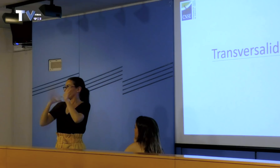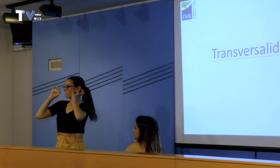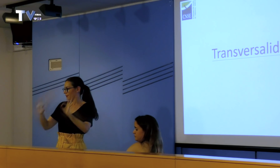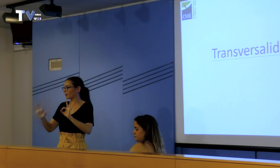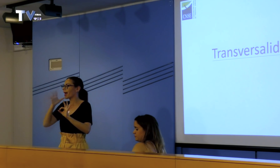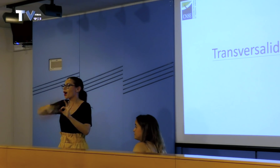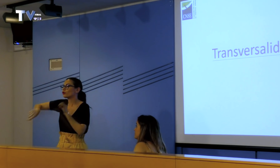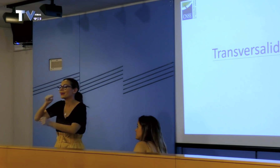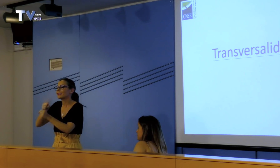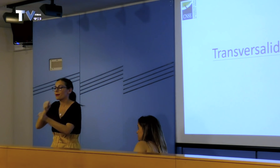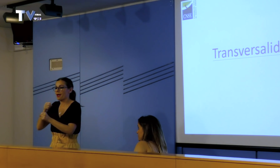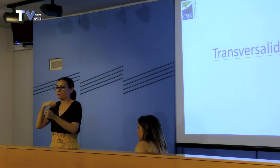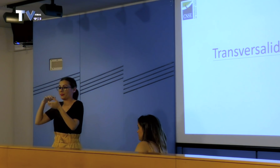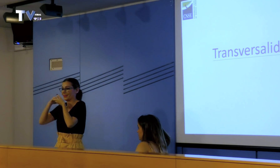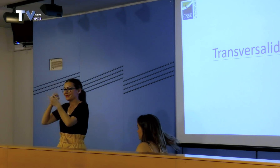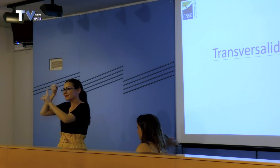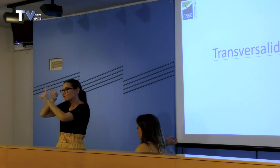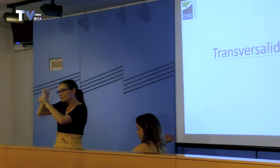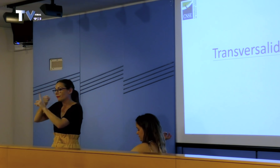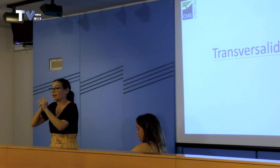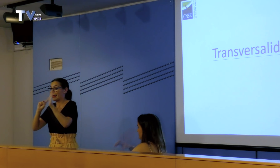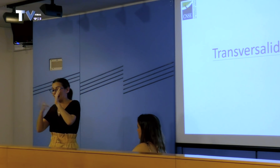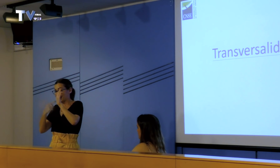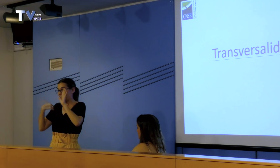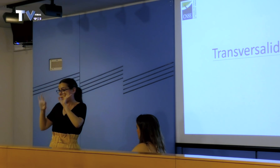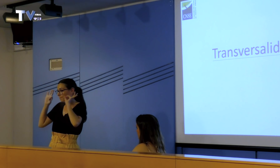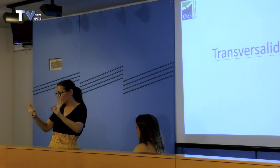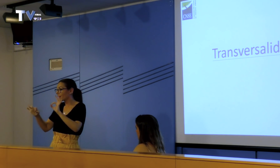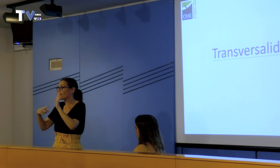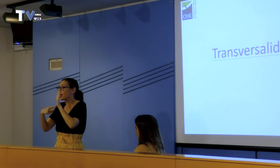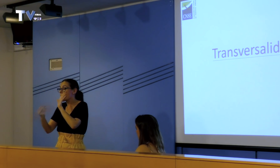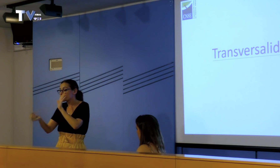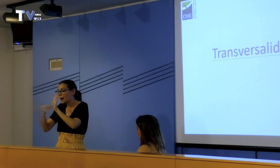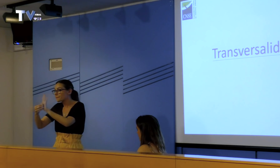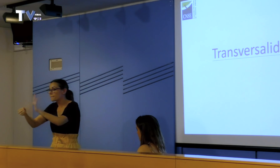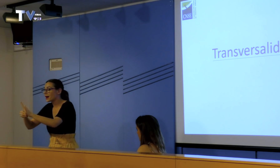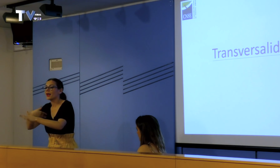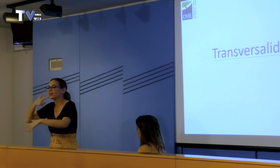llei sí que és, té transversalitat. I és perquè s'està lluitant.